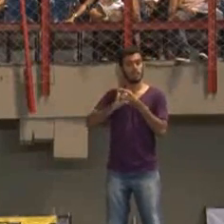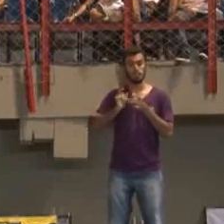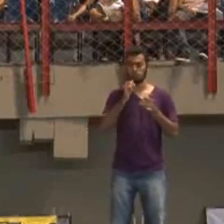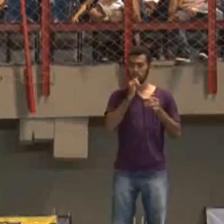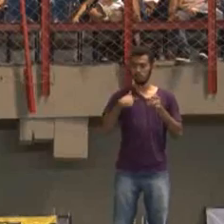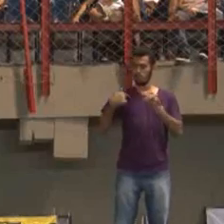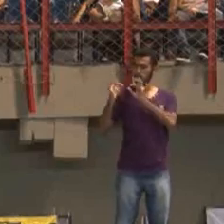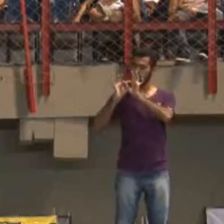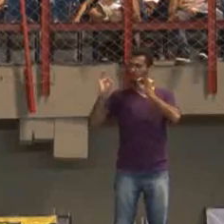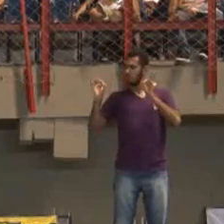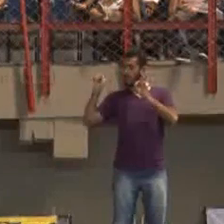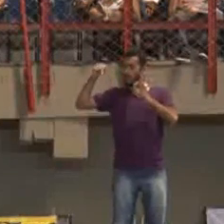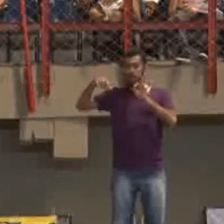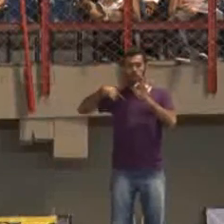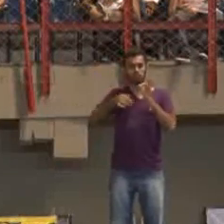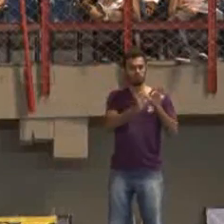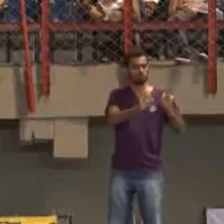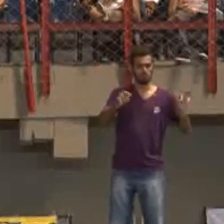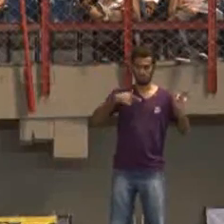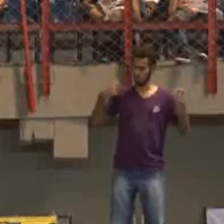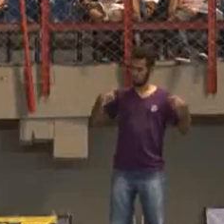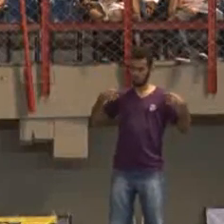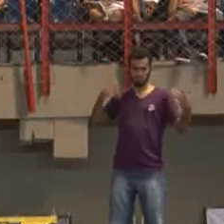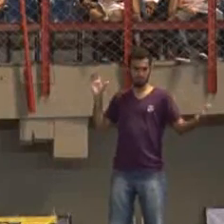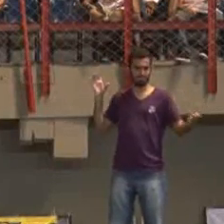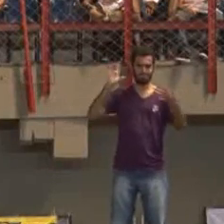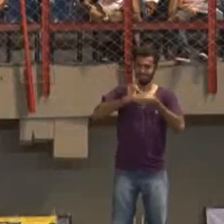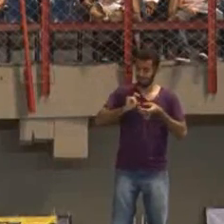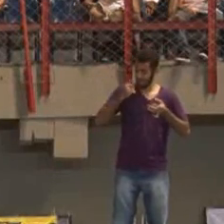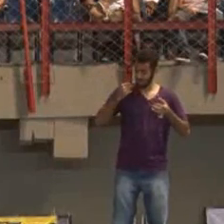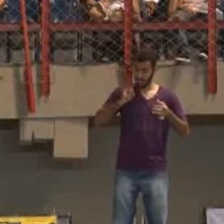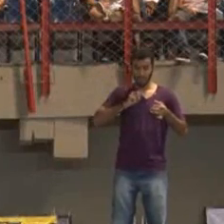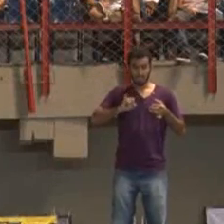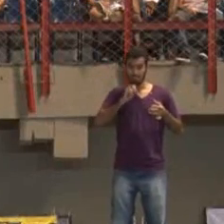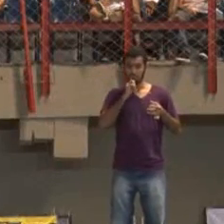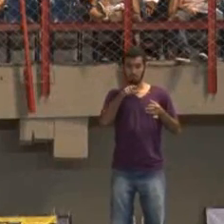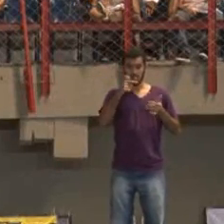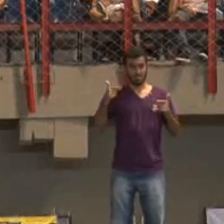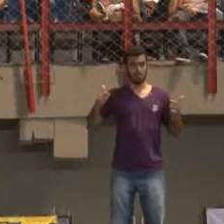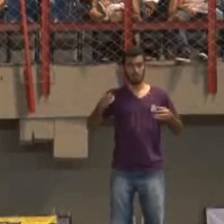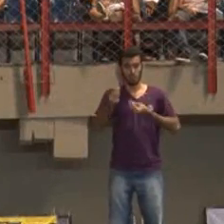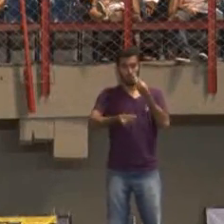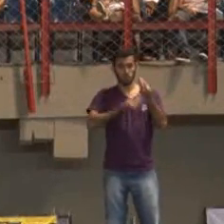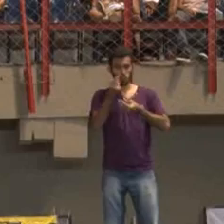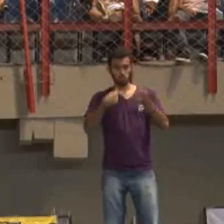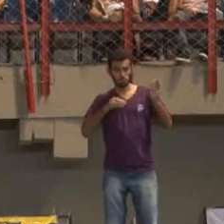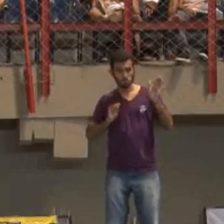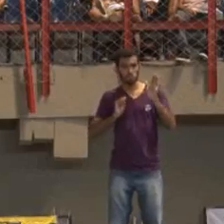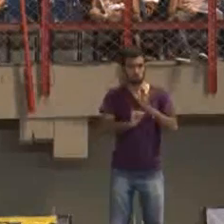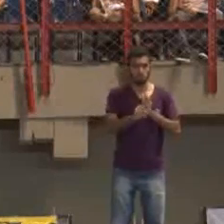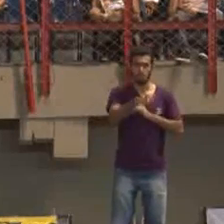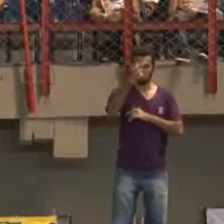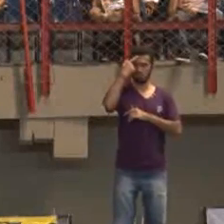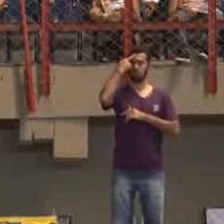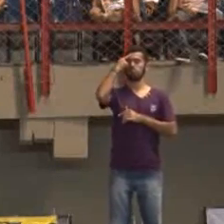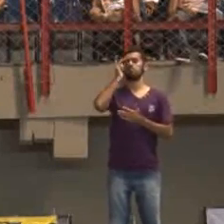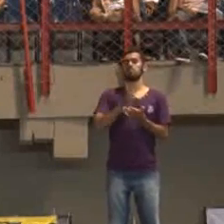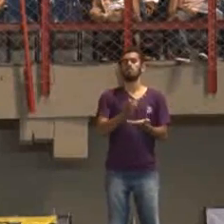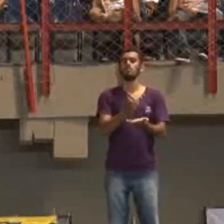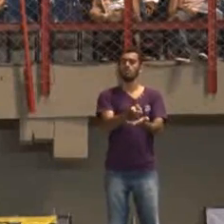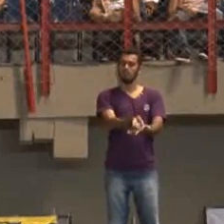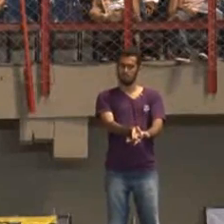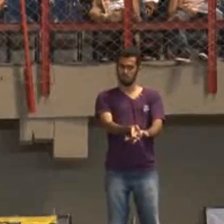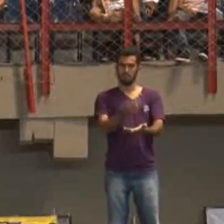forma, o assim, não tem coerência com o que você disse antes e com o que você vai dizer depois. Pense sempre, olhe para